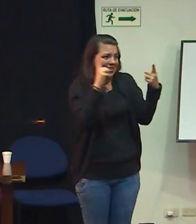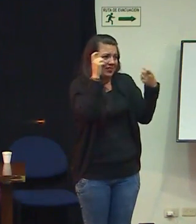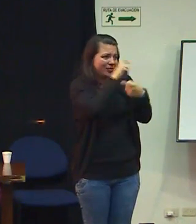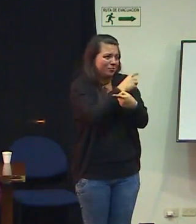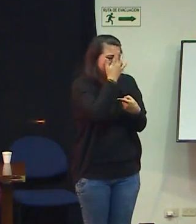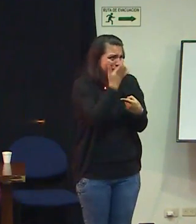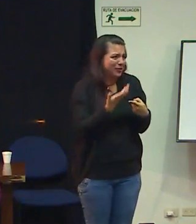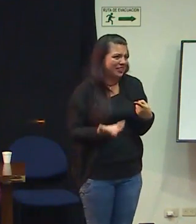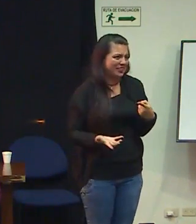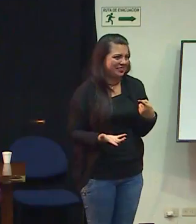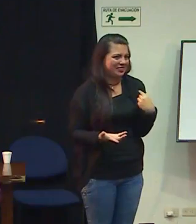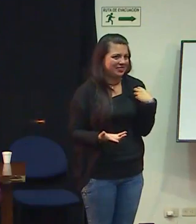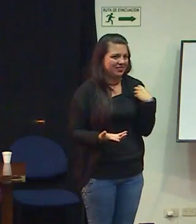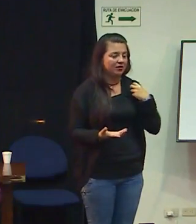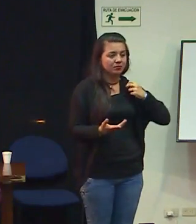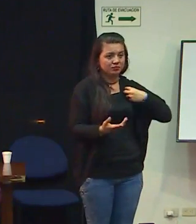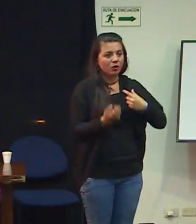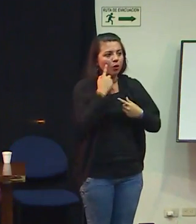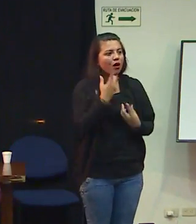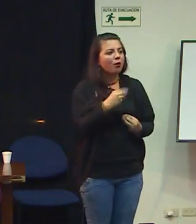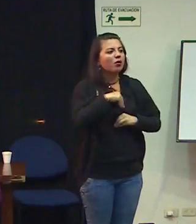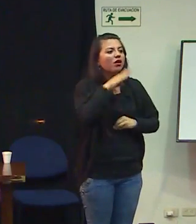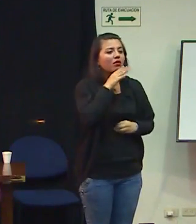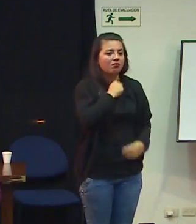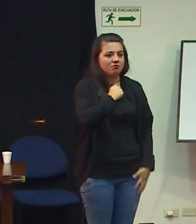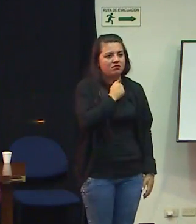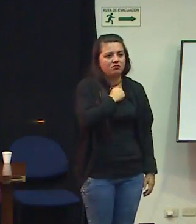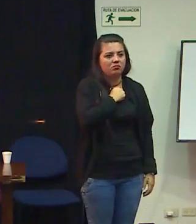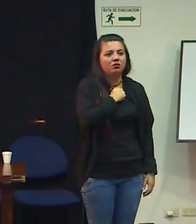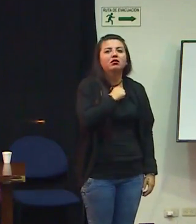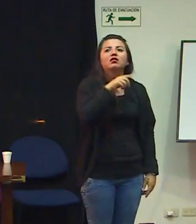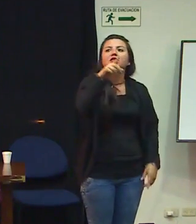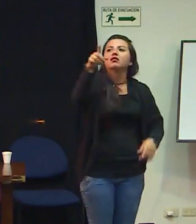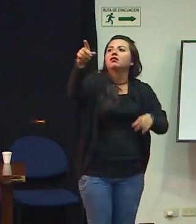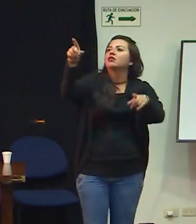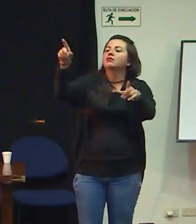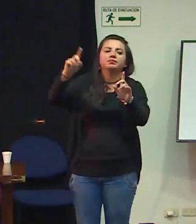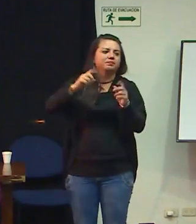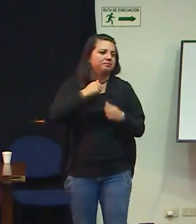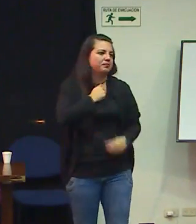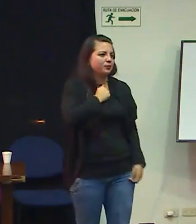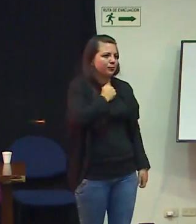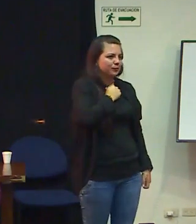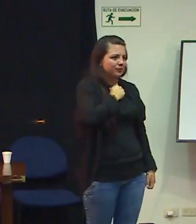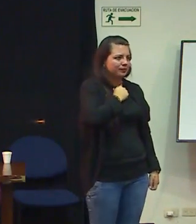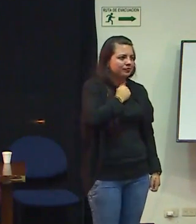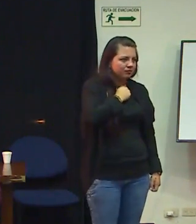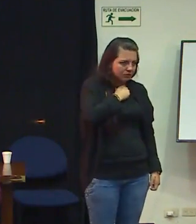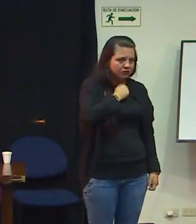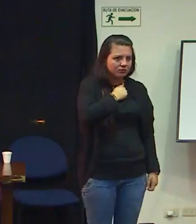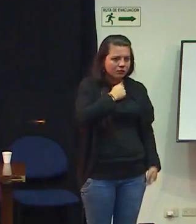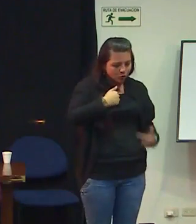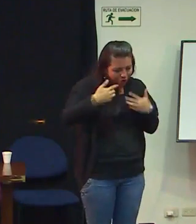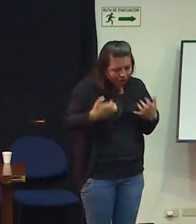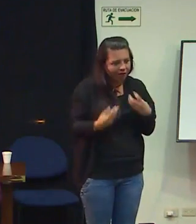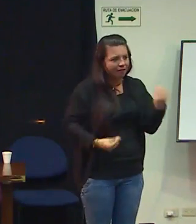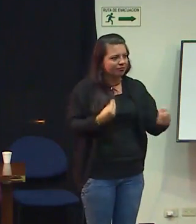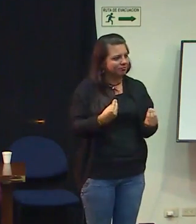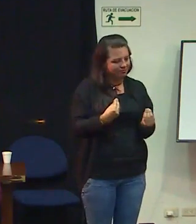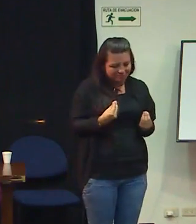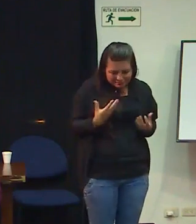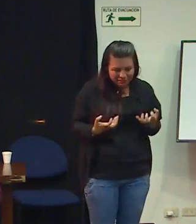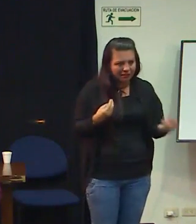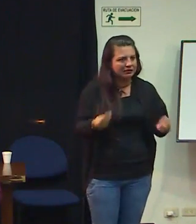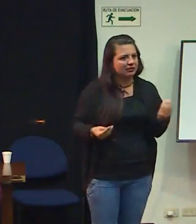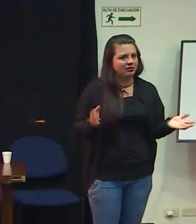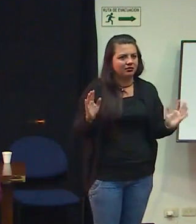que el apoderarnos en nosotros mismos, ¿sí? Tener la voluntad, las ganas y querer hacer algo, ¿sí? Si hay que